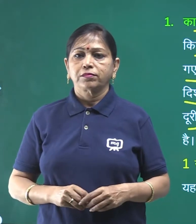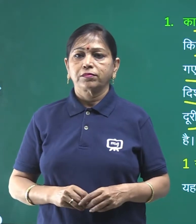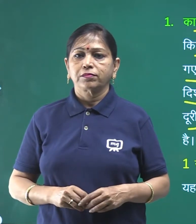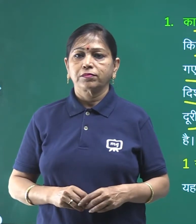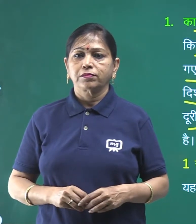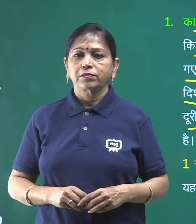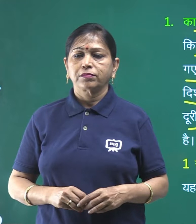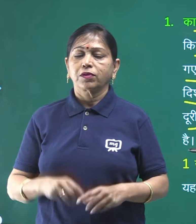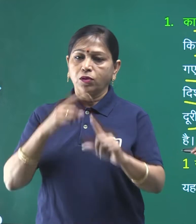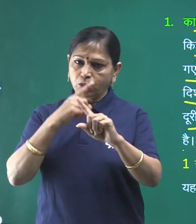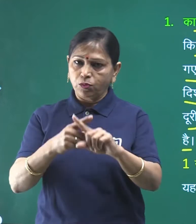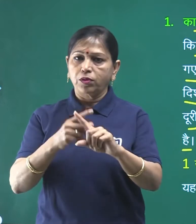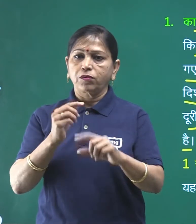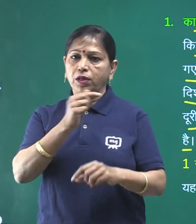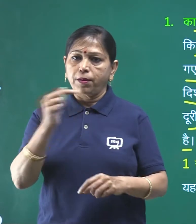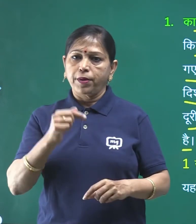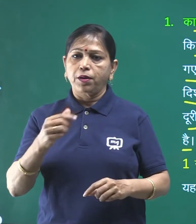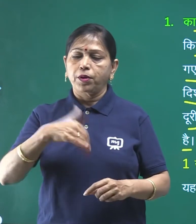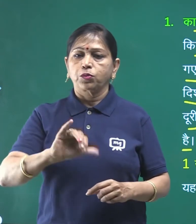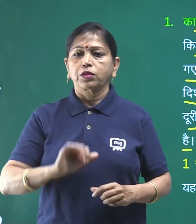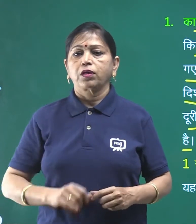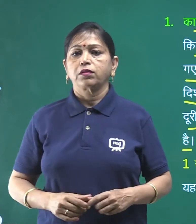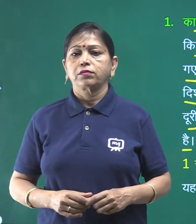गुणनफल के बराबर होता है।